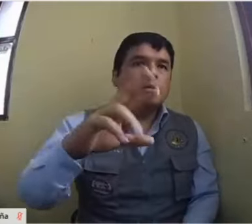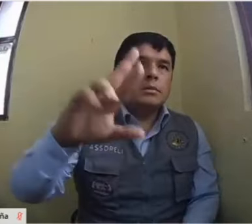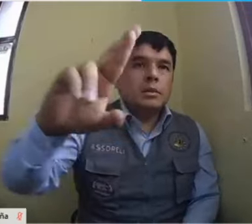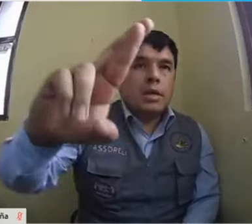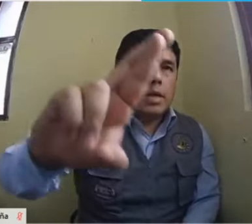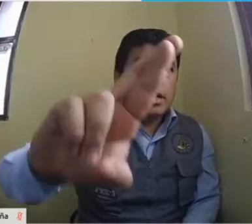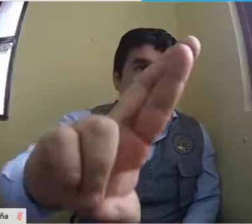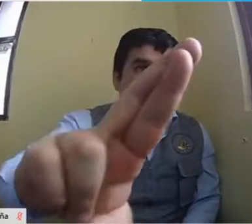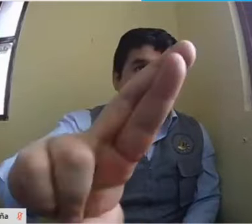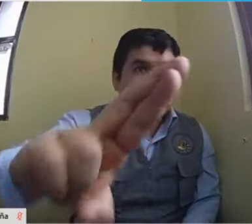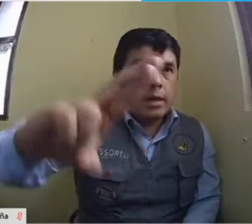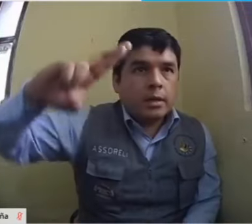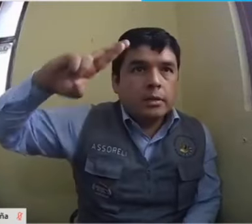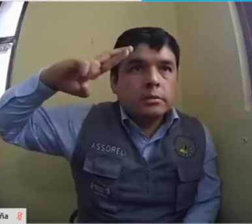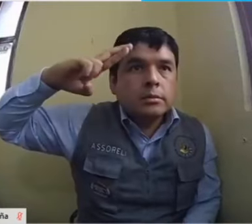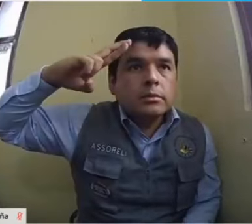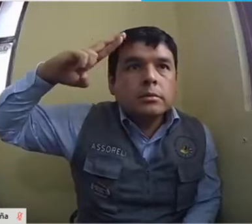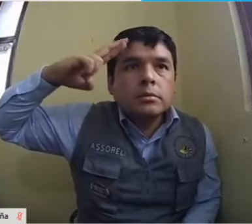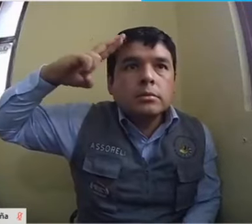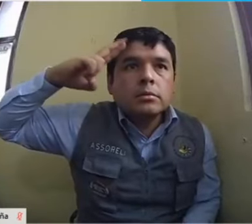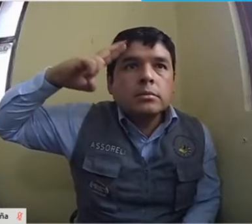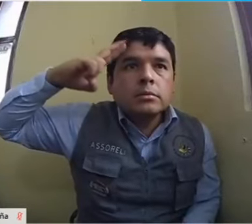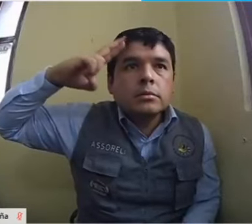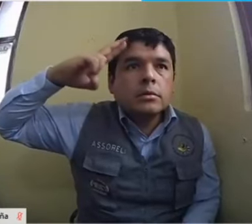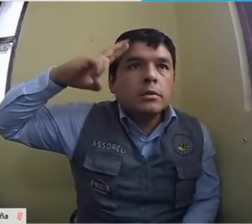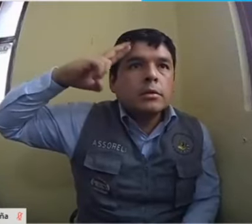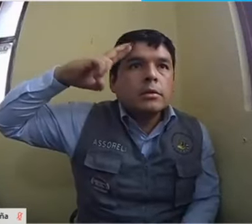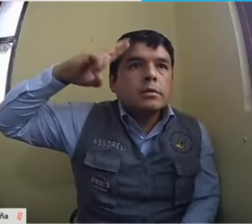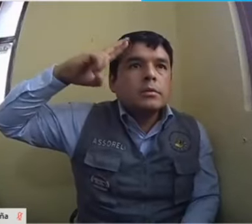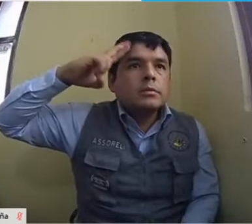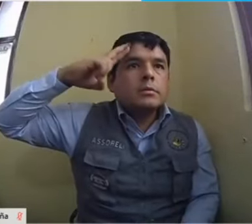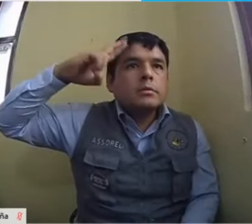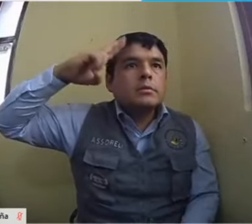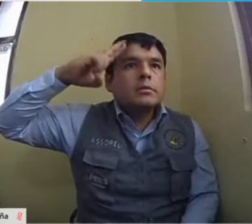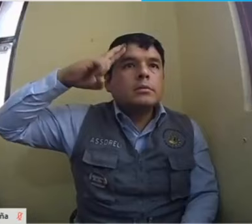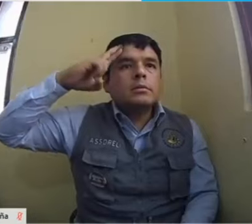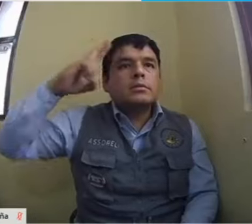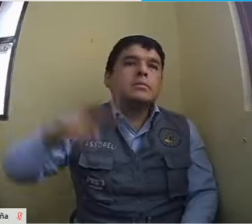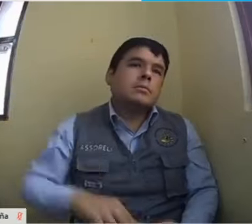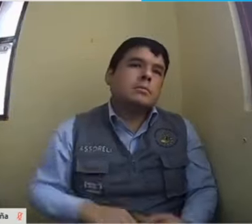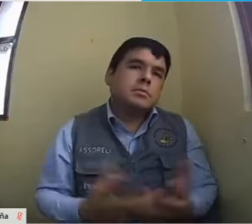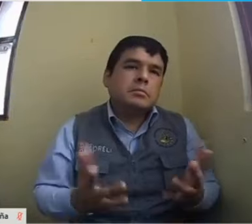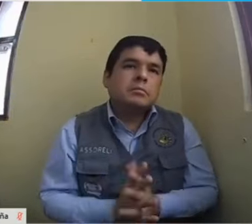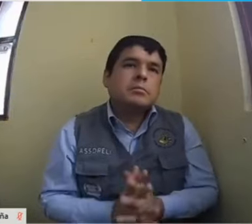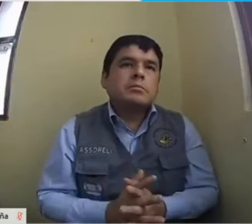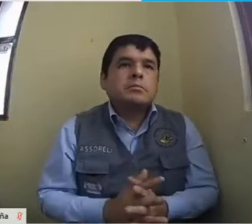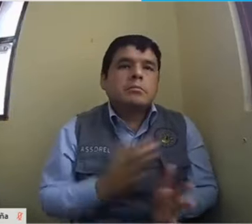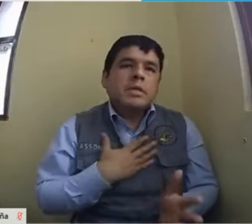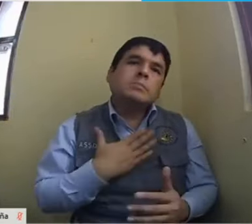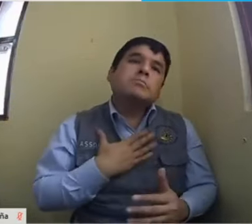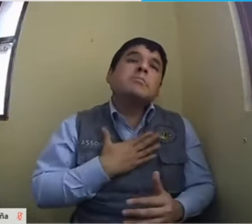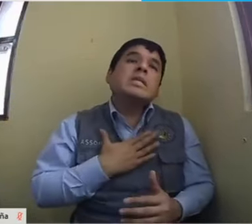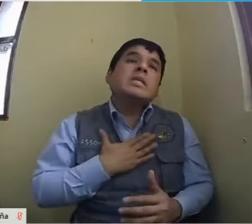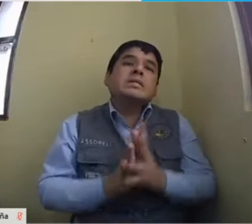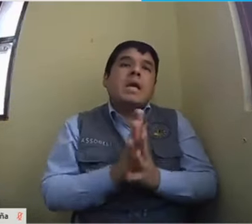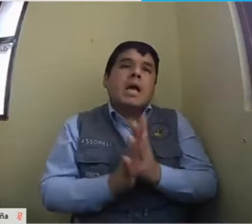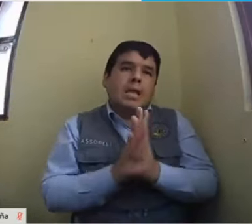Esa es la seña de Ronald. Ronald tiene una seña. La R en la frente. La R, esa es su